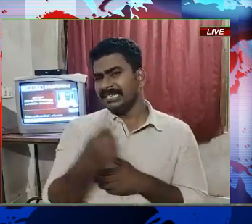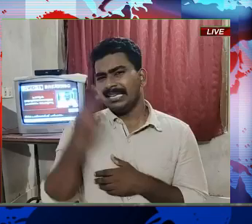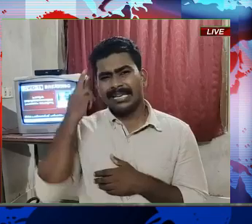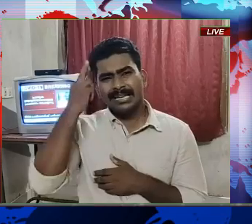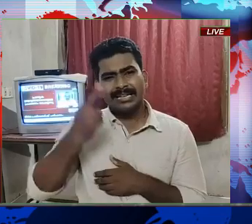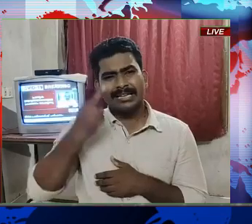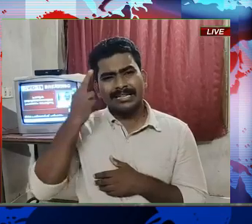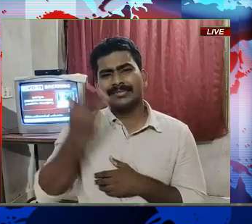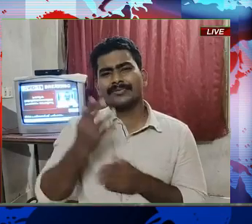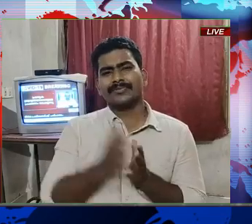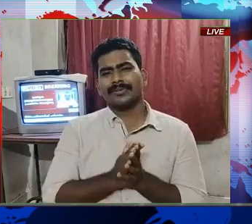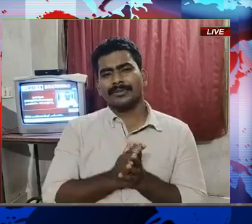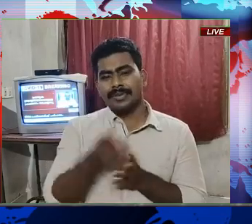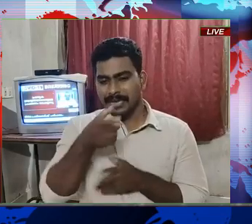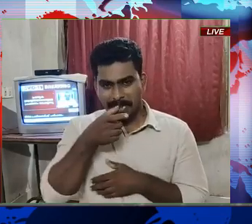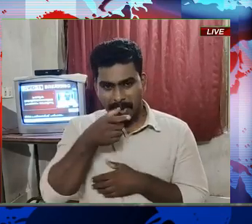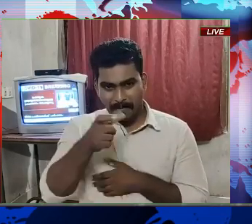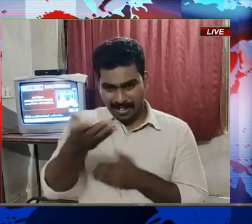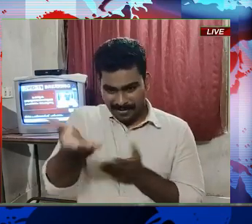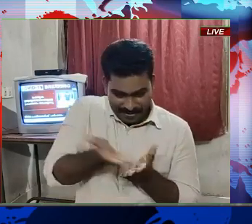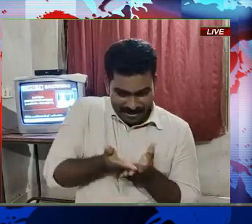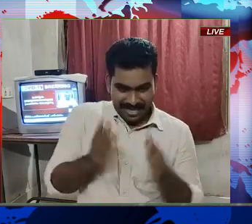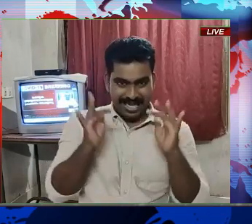ഔപചാരികമായി ഔദ്യോഗിക ജീവിതത്തിൽ നിന്ന് വിരമിച്ച